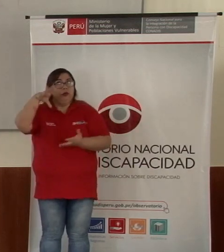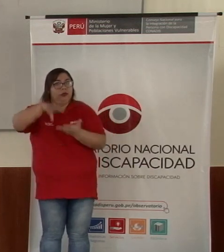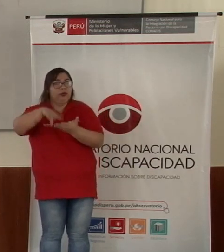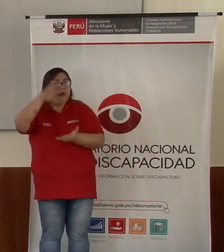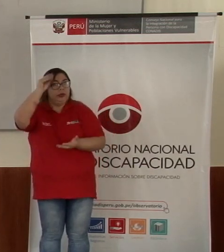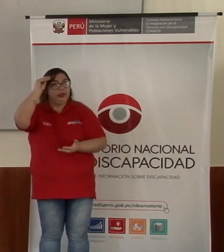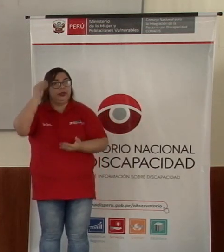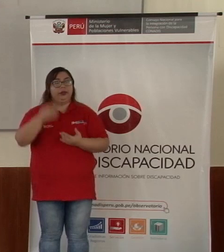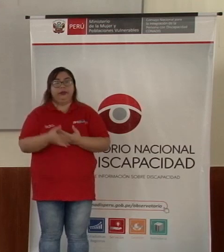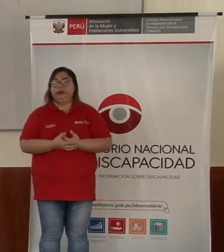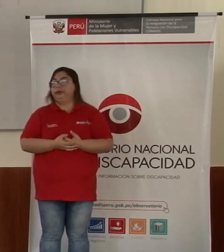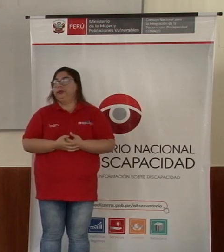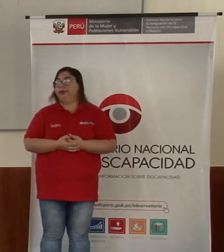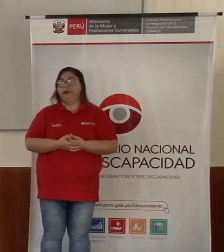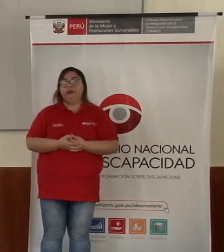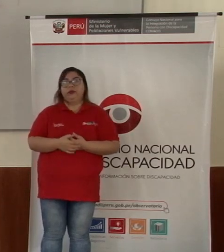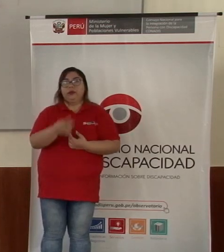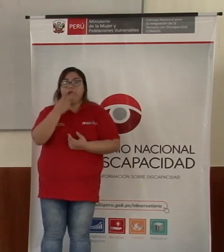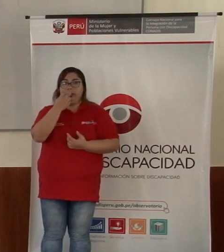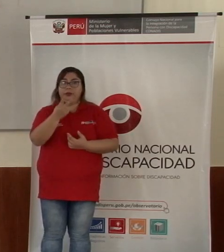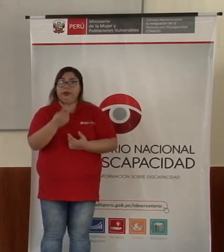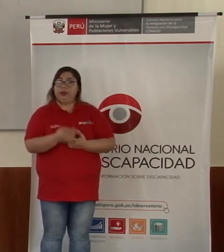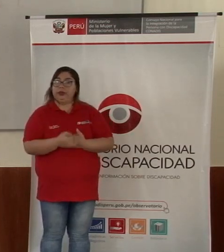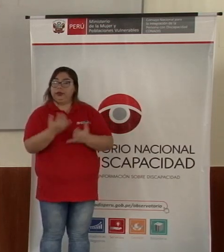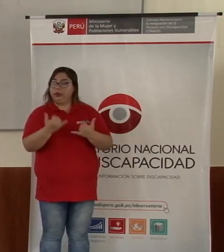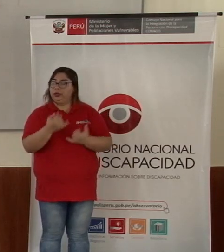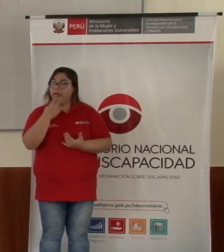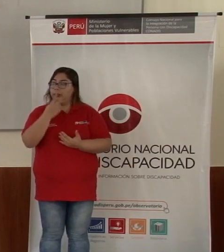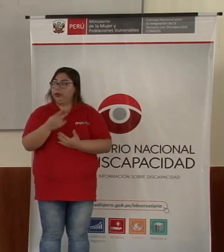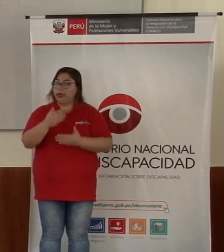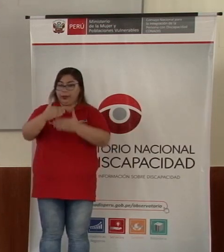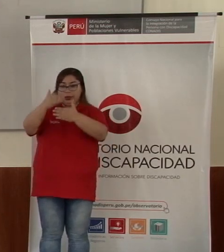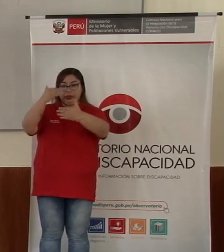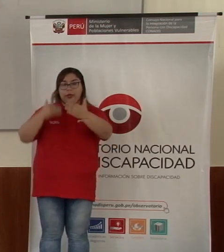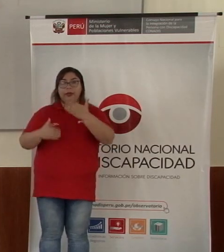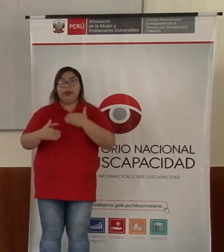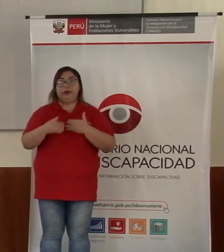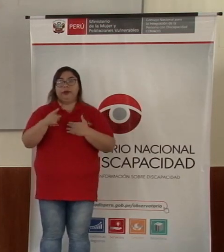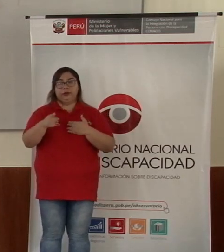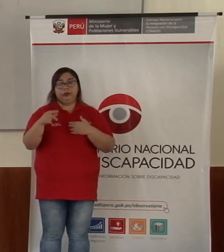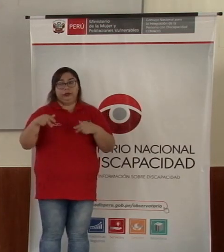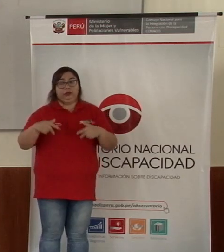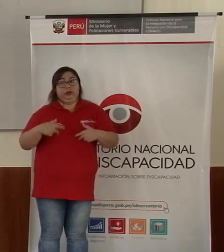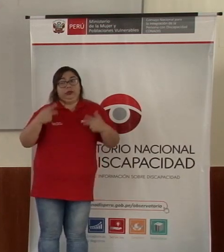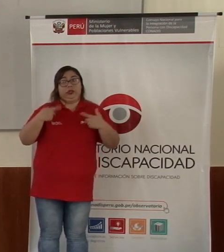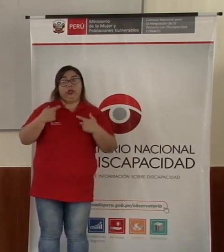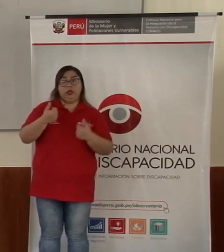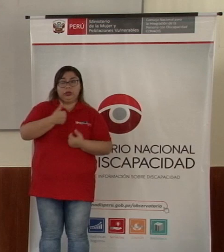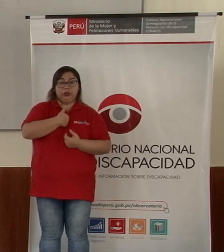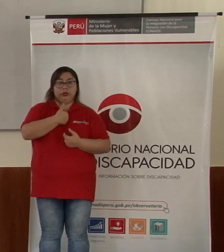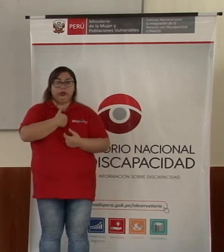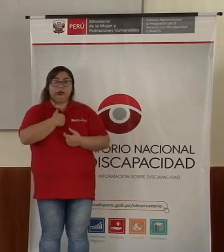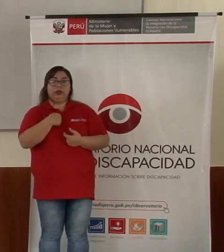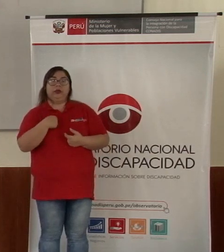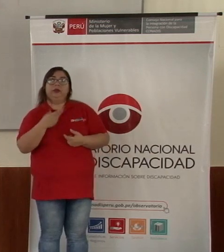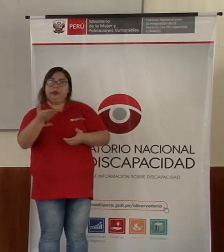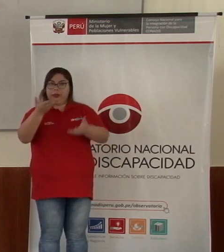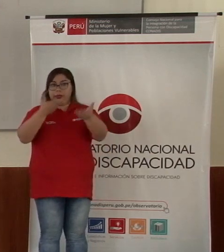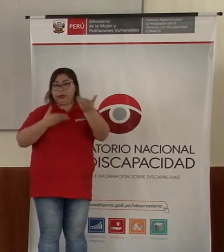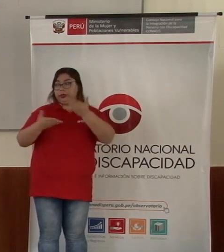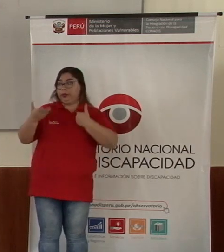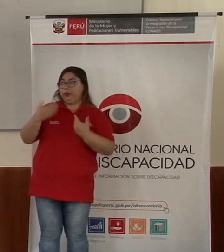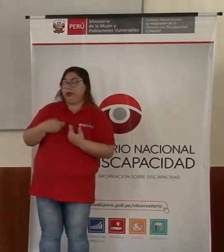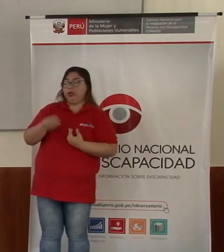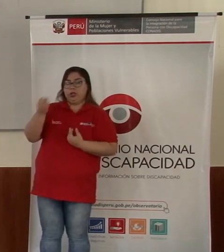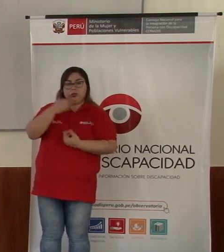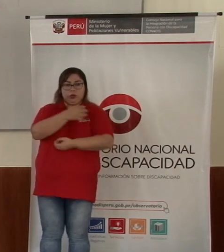comprenderlo, ¿no? Es por eso que preciso más abajo que la capacidad de goce es entendida como una actitud para ser beneficiado. Es